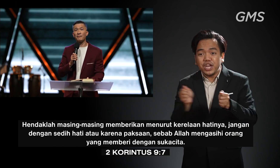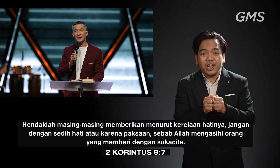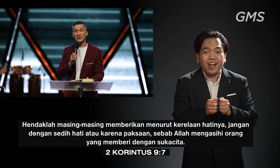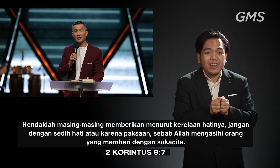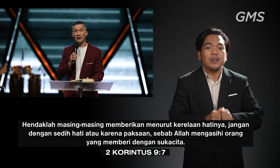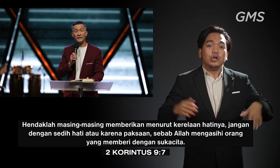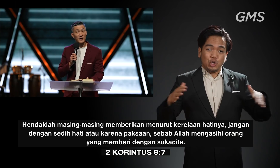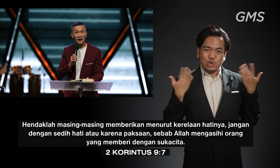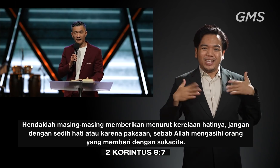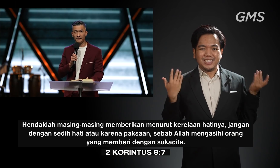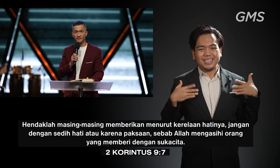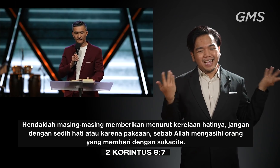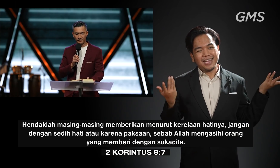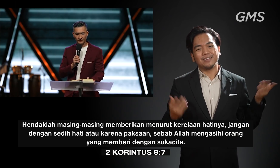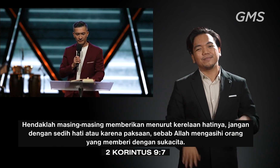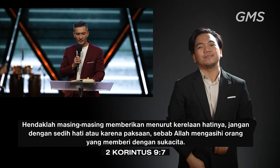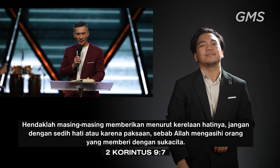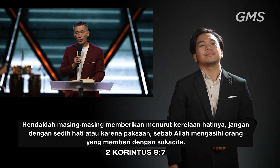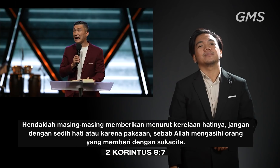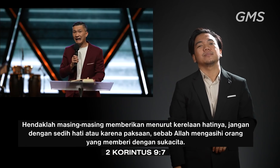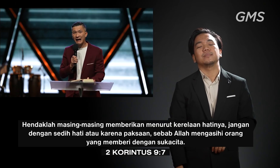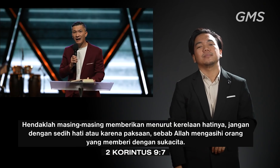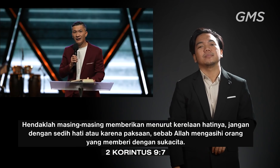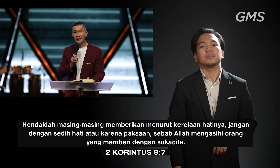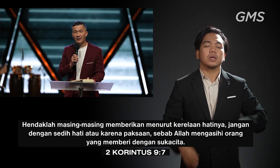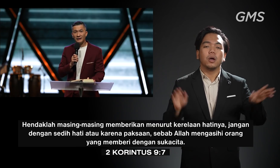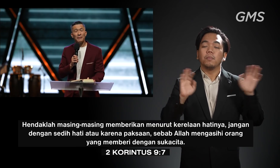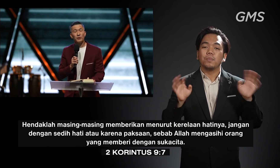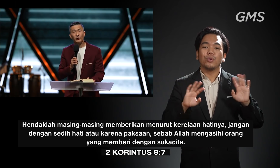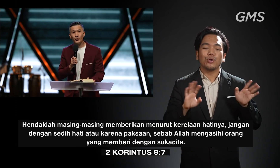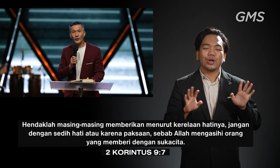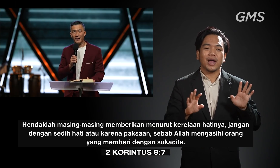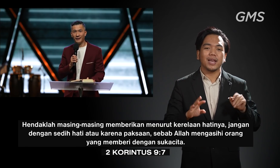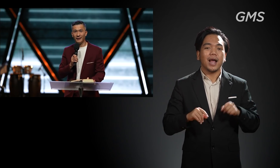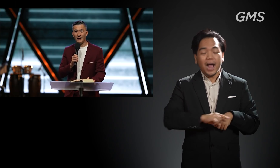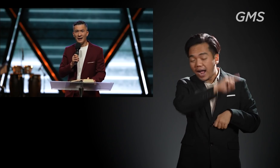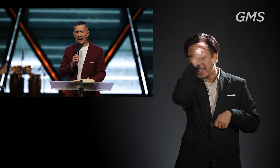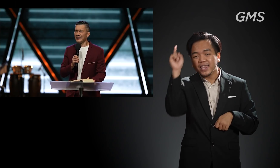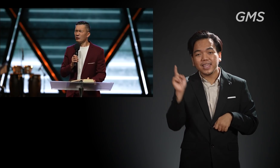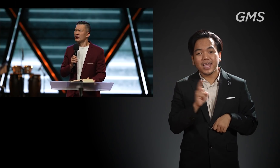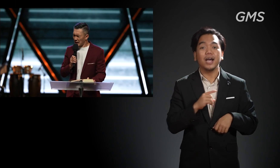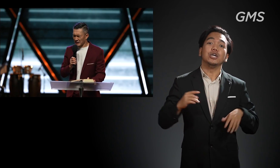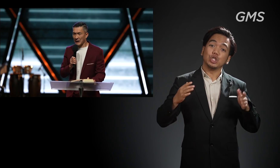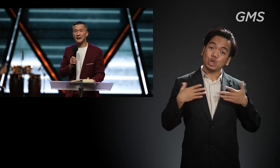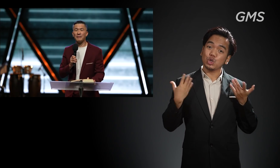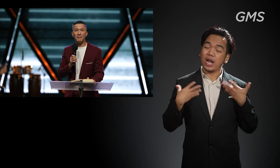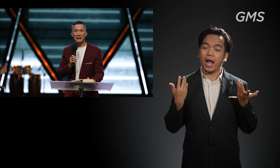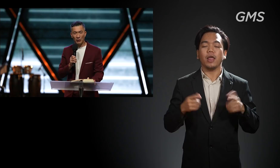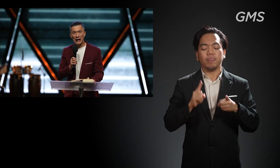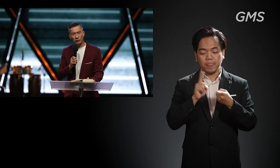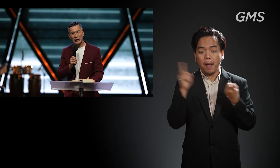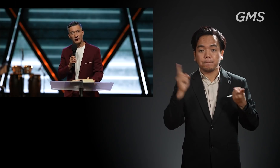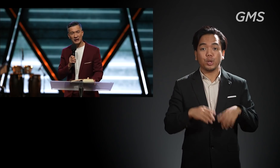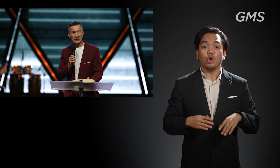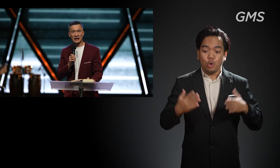the purpose of his heart. Bukan hanya rela, tapi punya tujuan. Hatinya tuh jelas kenapa dia memberi,